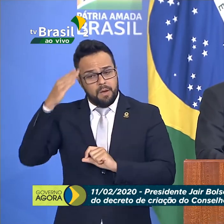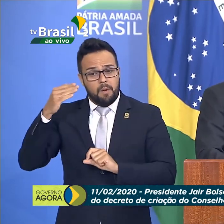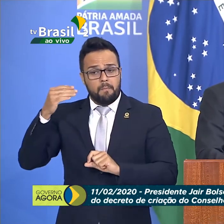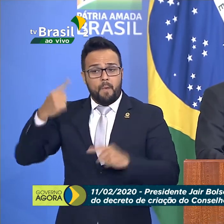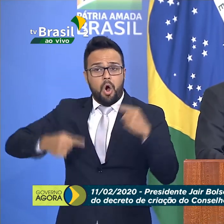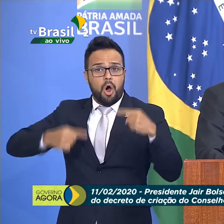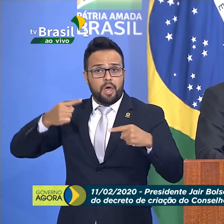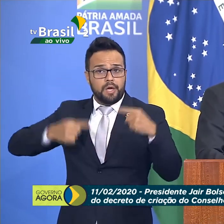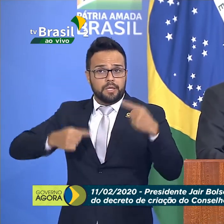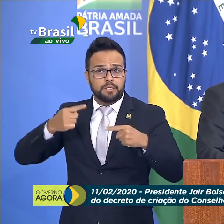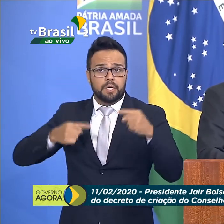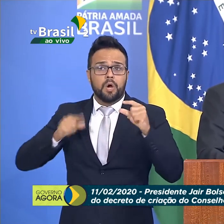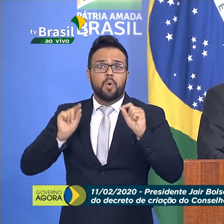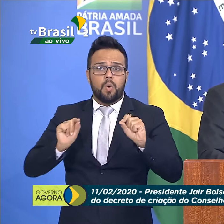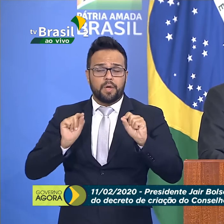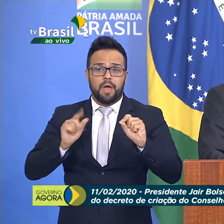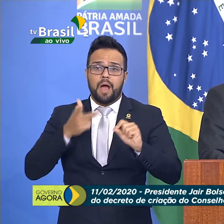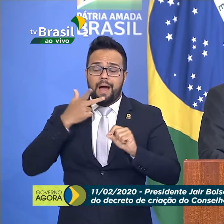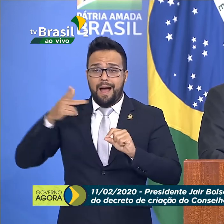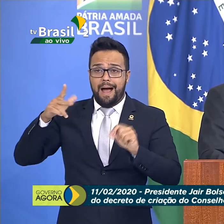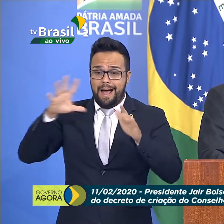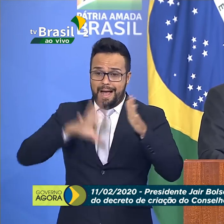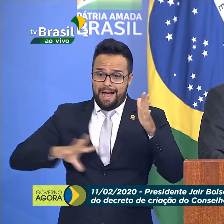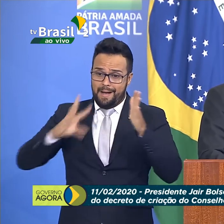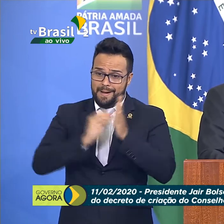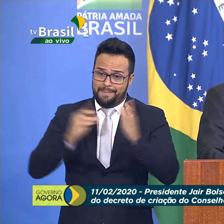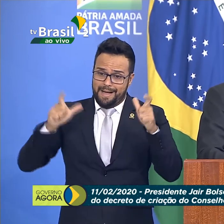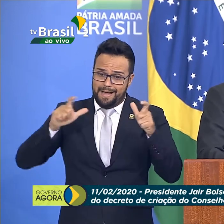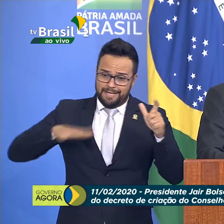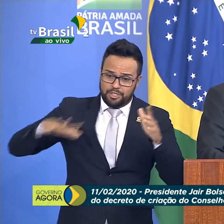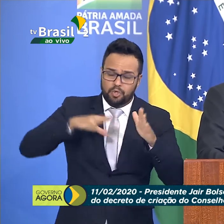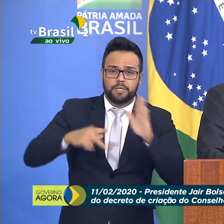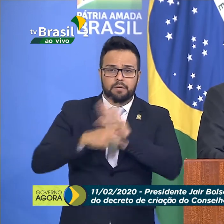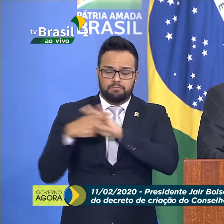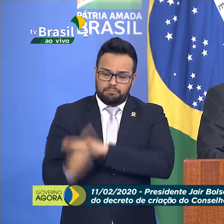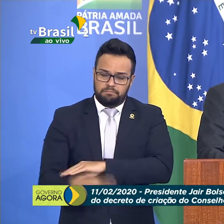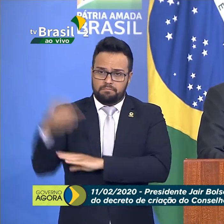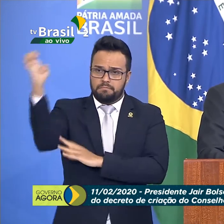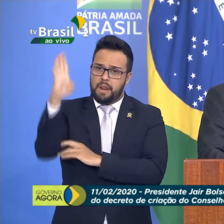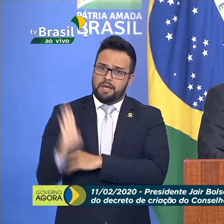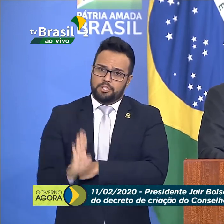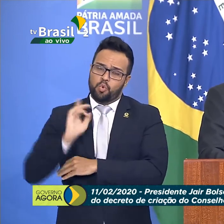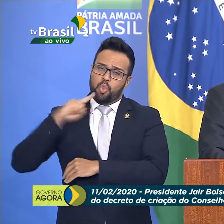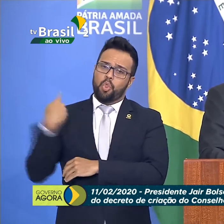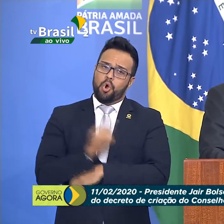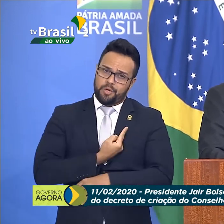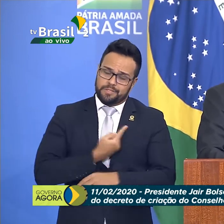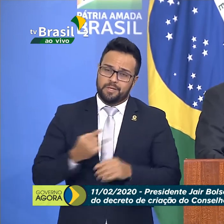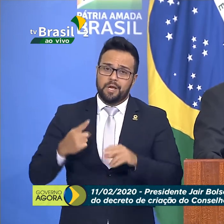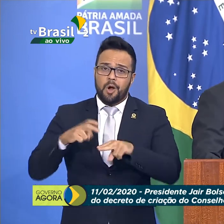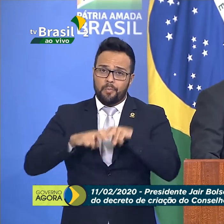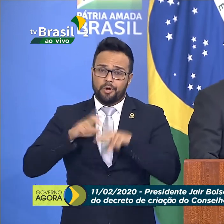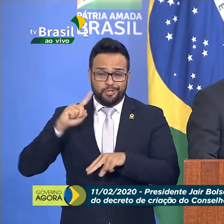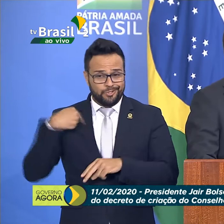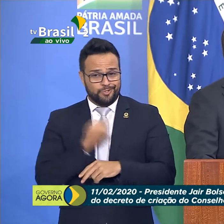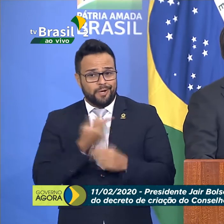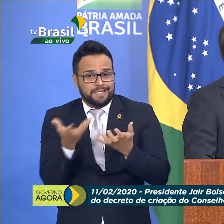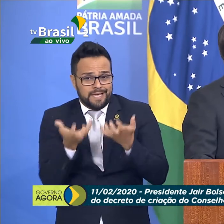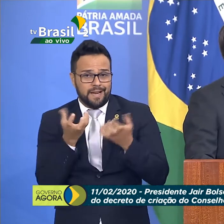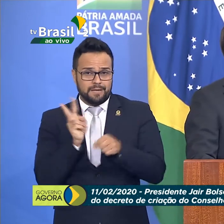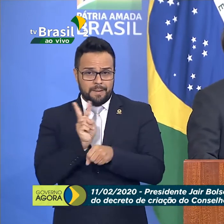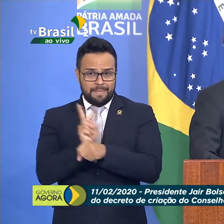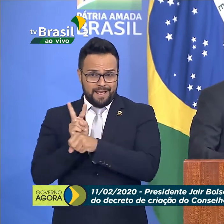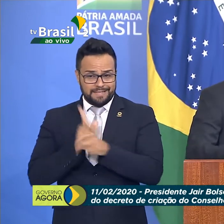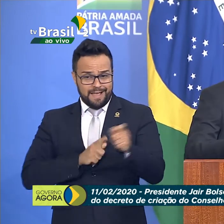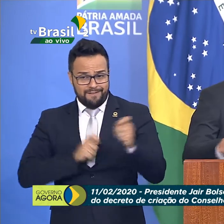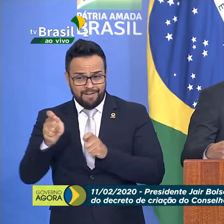passem a cada vez mais dizer que a Amazônia realmente é nossa. E nós queremos que ela seja preservada,